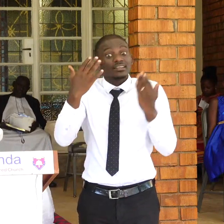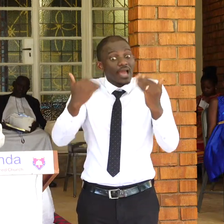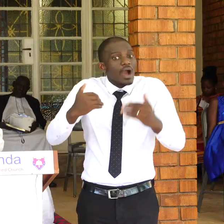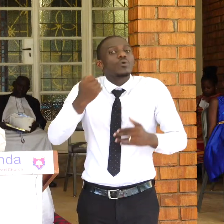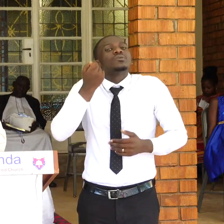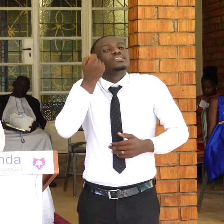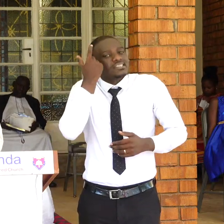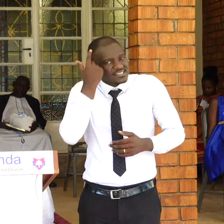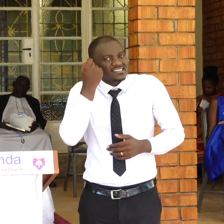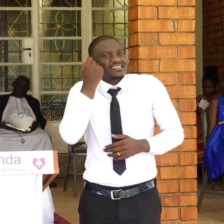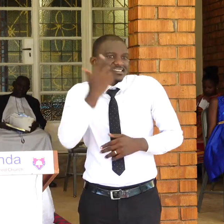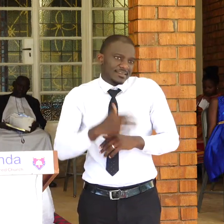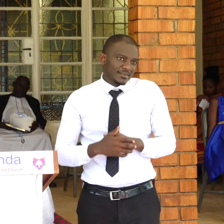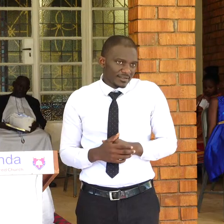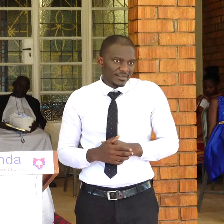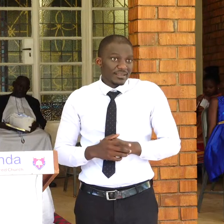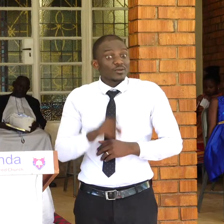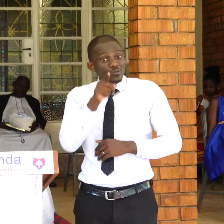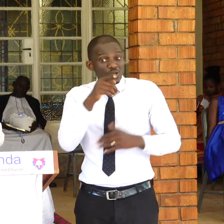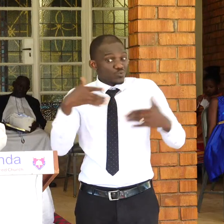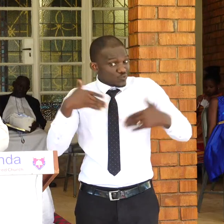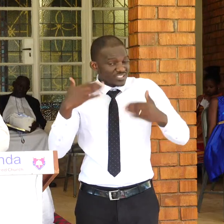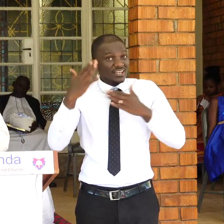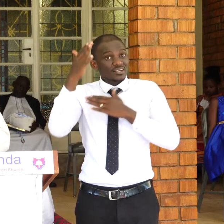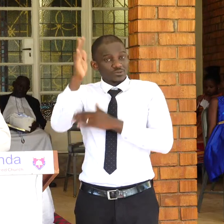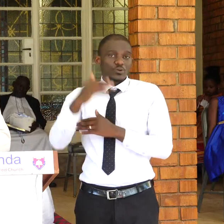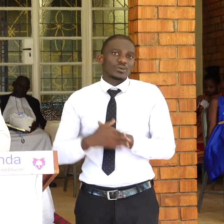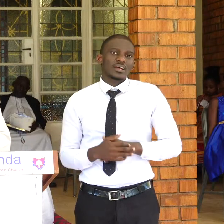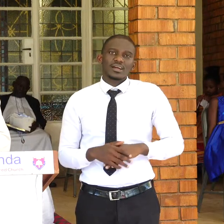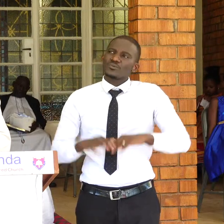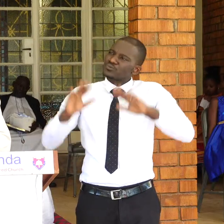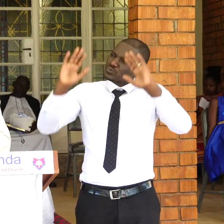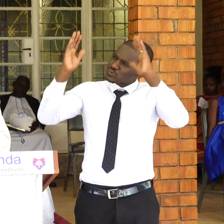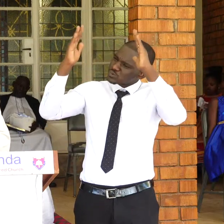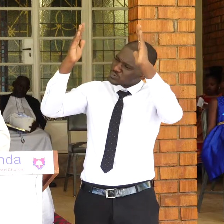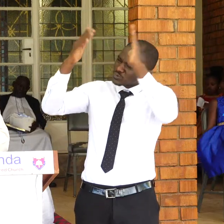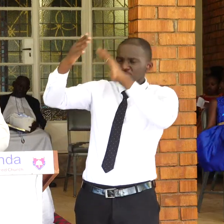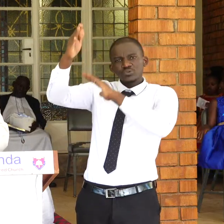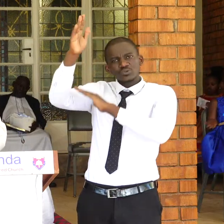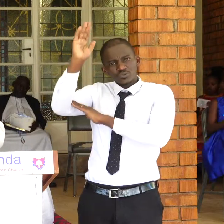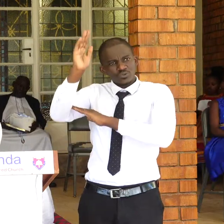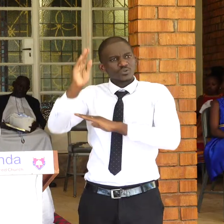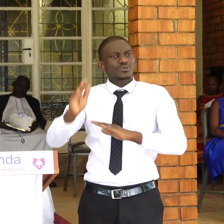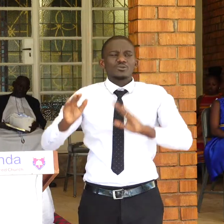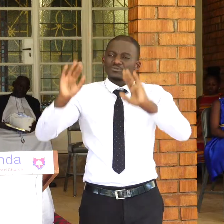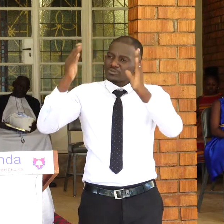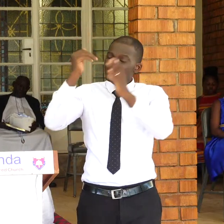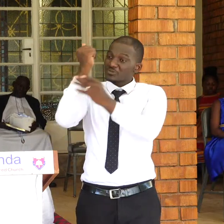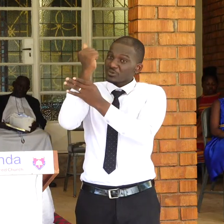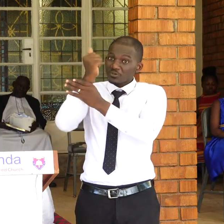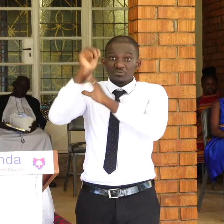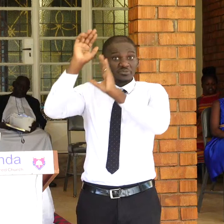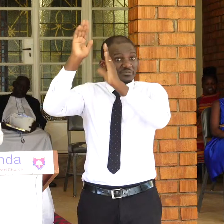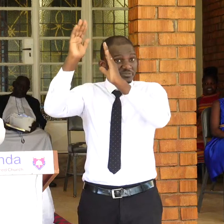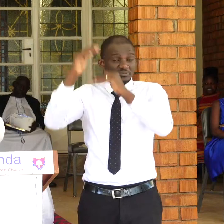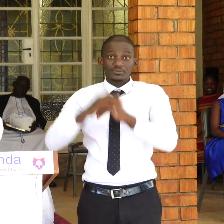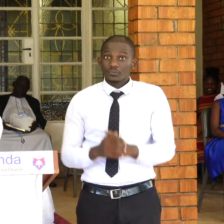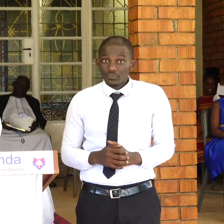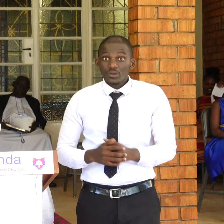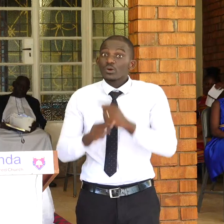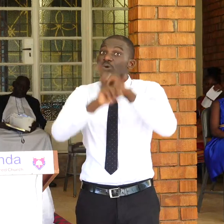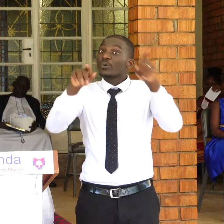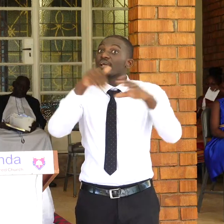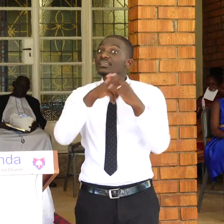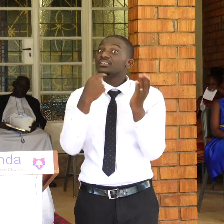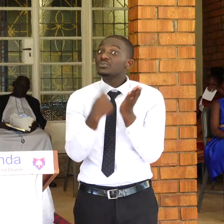ntegedde ng'otya Katonda. Abange, kubirako Katonda mu ngalo, kubirako Ibulayimu mu ngalo. Tuli